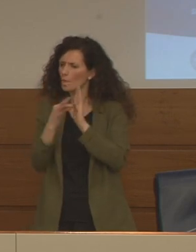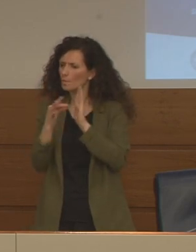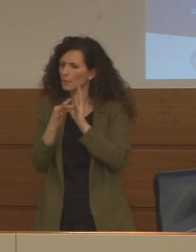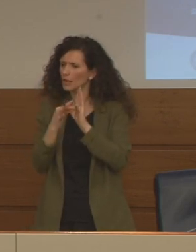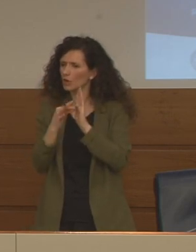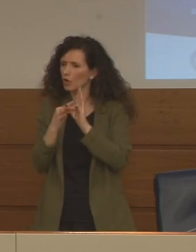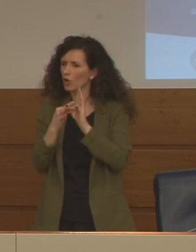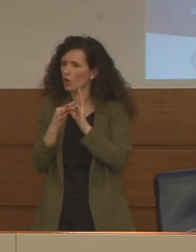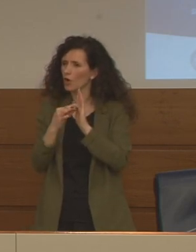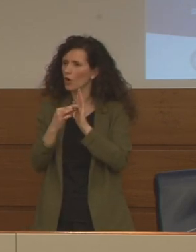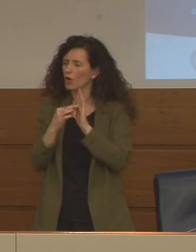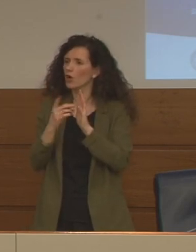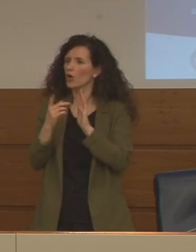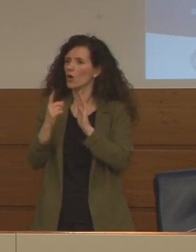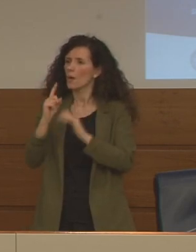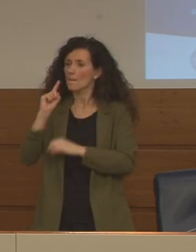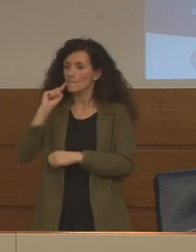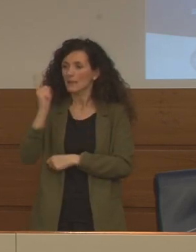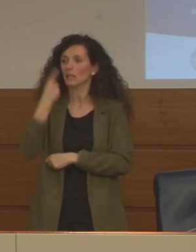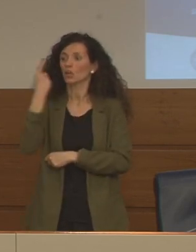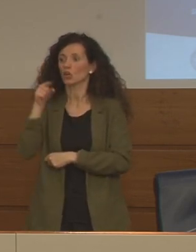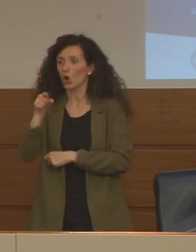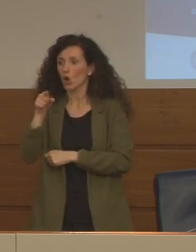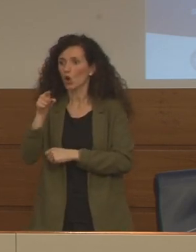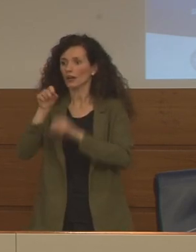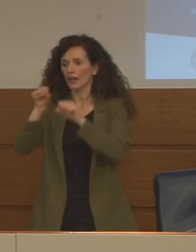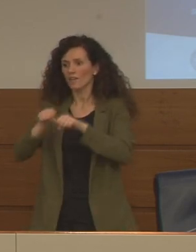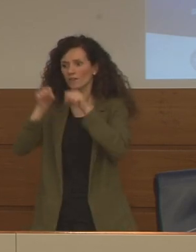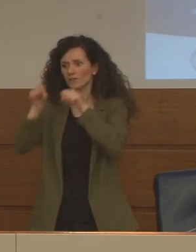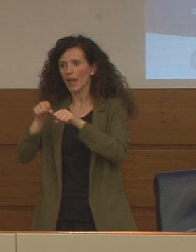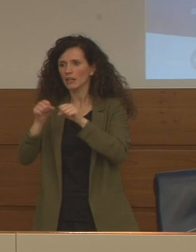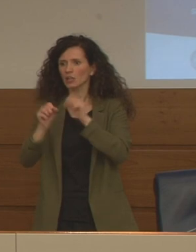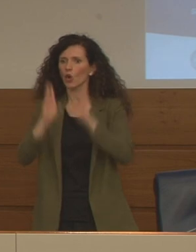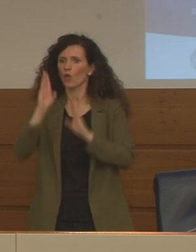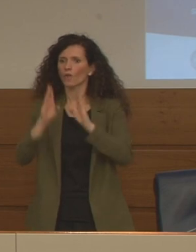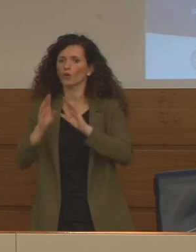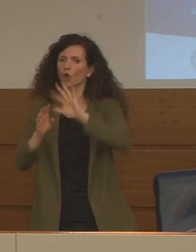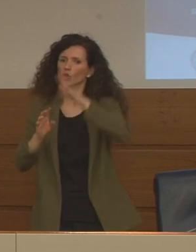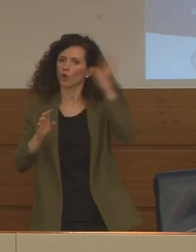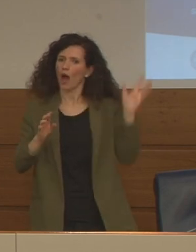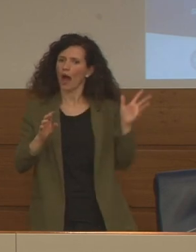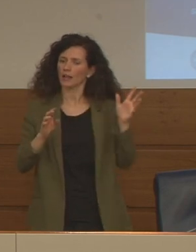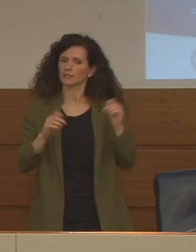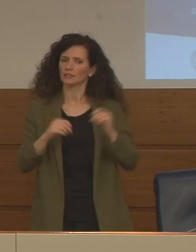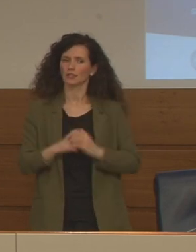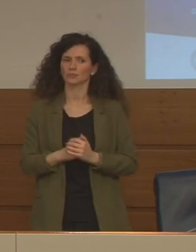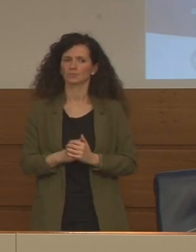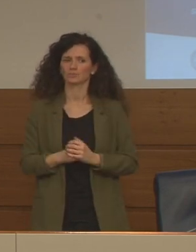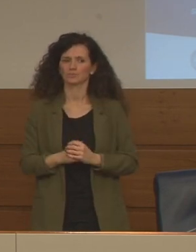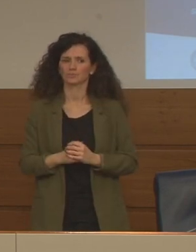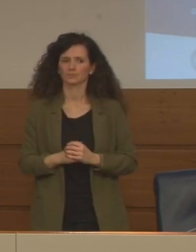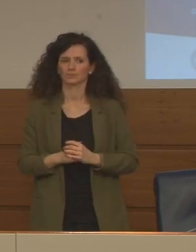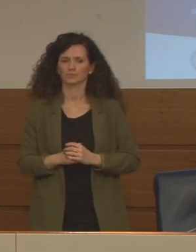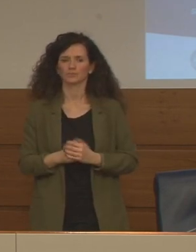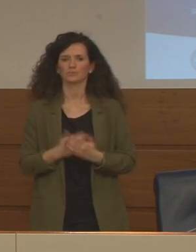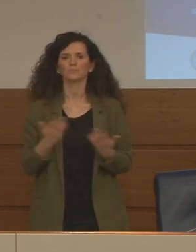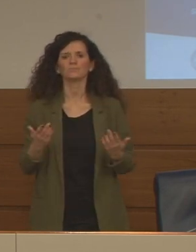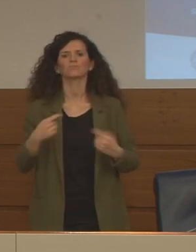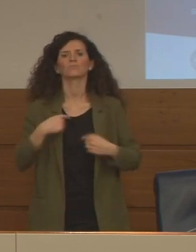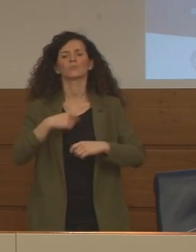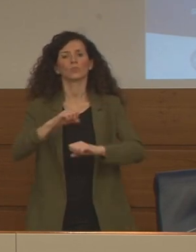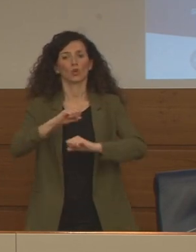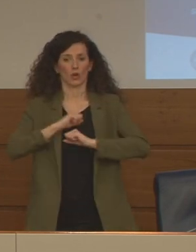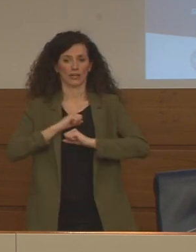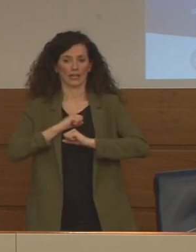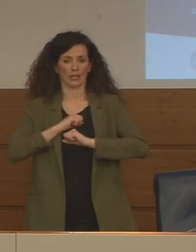migliore del veneto rispetto alle altre regioni se non sono i tamponi guardi io credo che l'ho detto